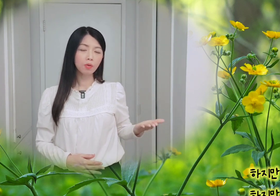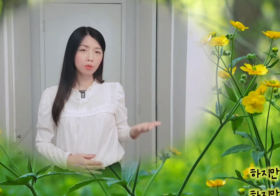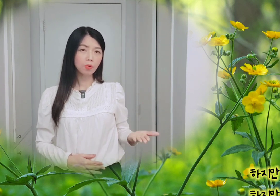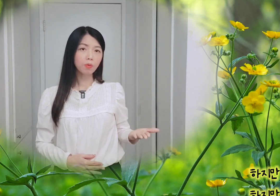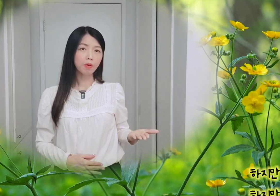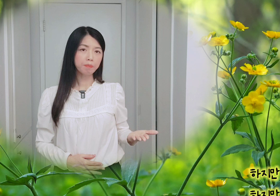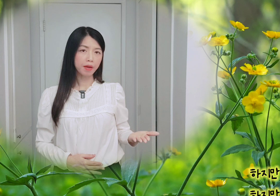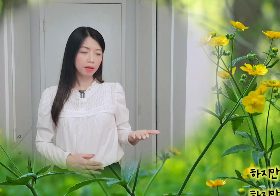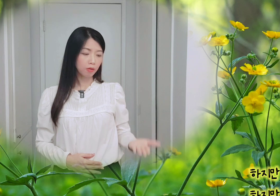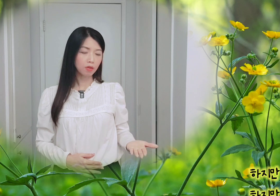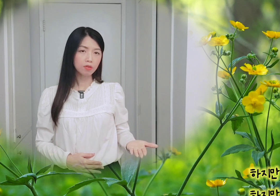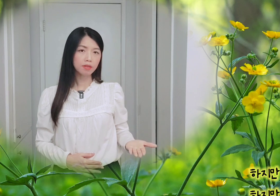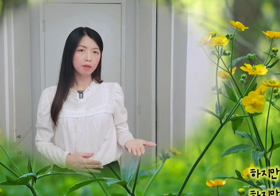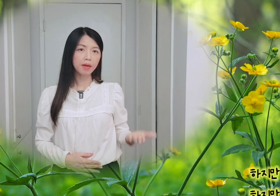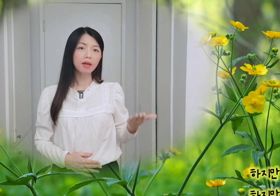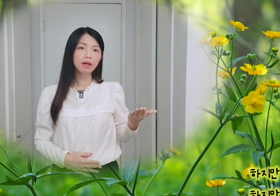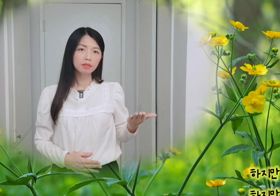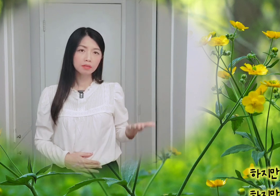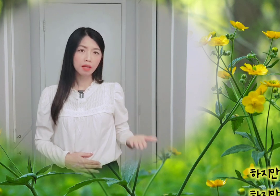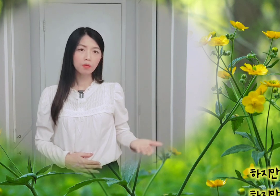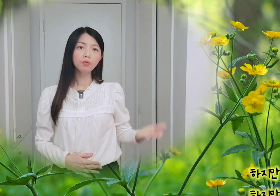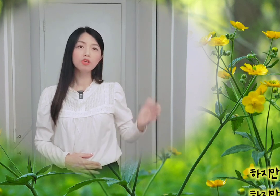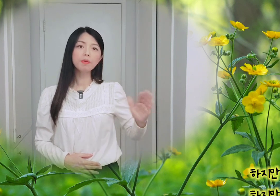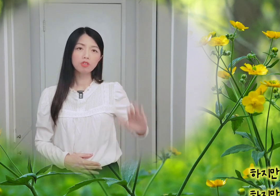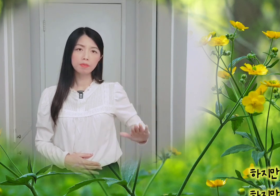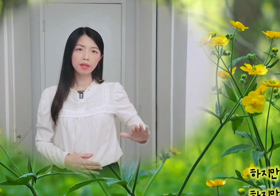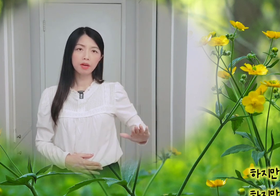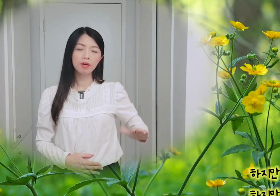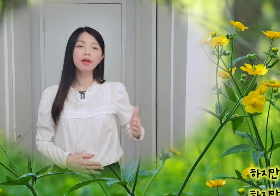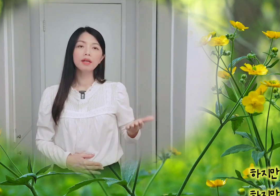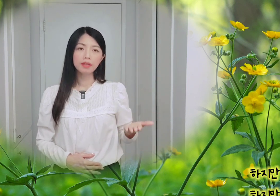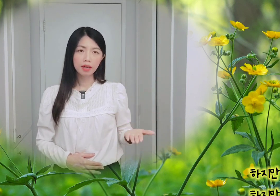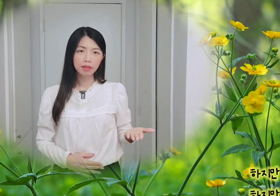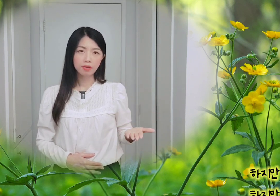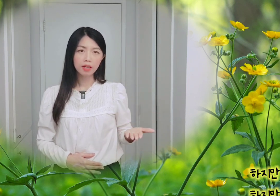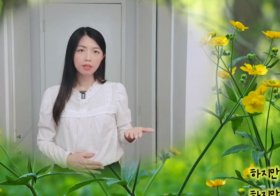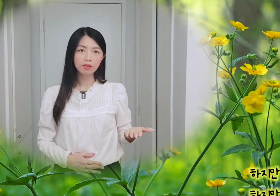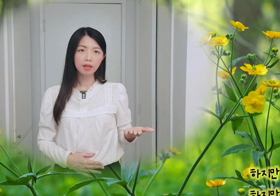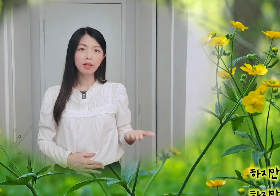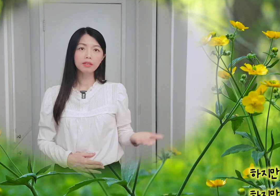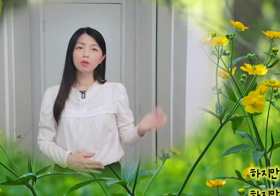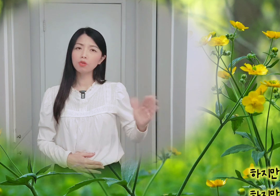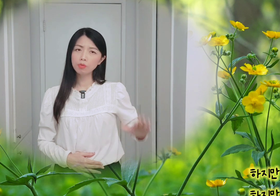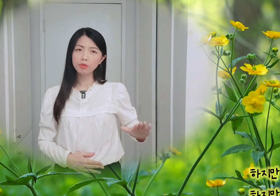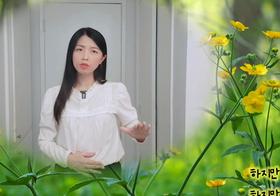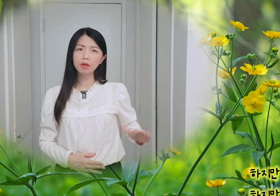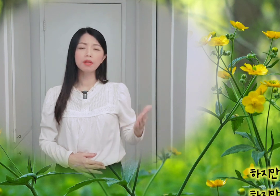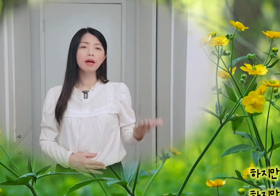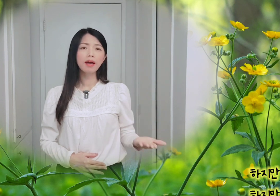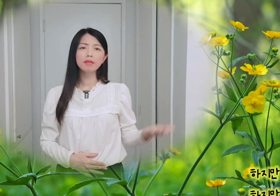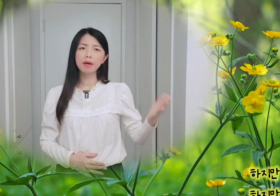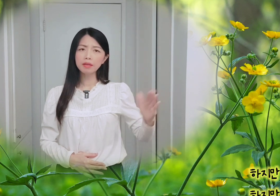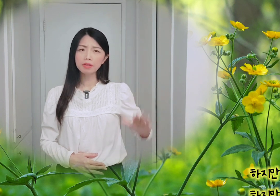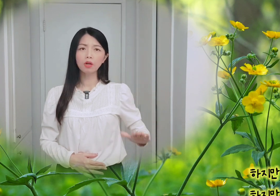향하게 오른쪽 몸 옆에 이렇게 두신 다음에 그대로 뒤집어 주시면 돼요. 이 상태에서 시작하셨다가 그대로 뒤집어